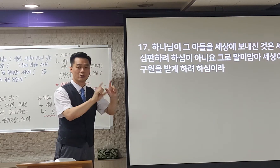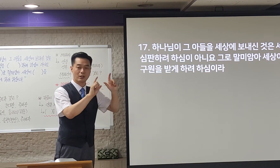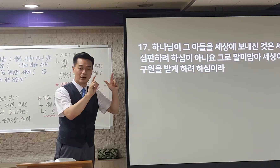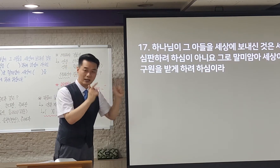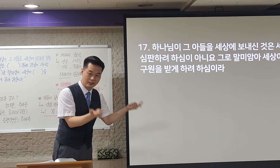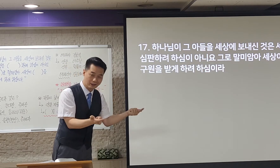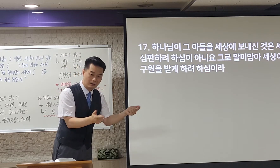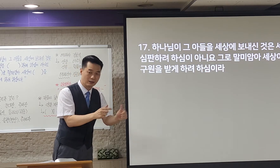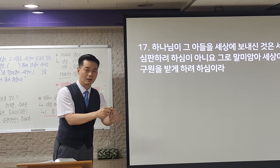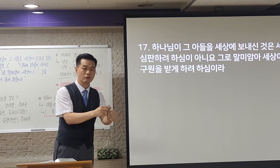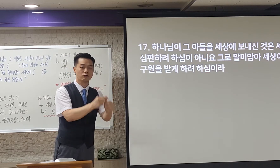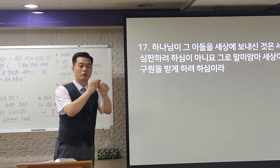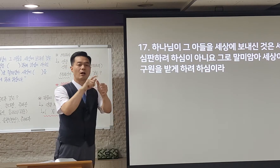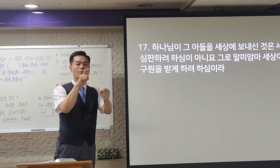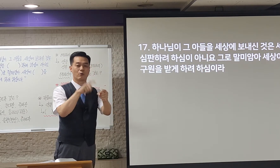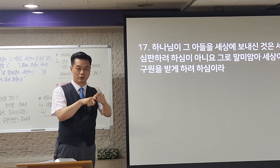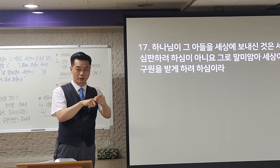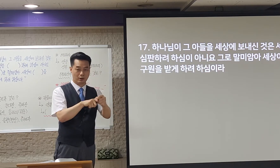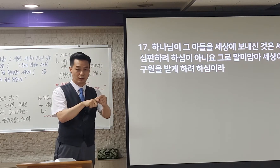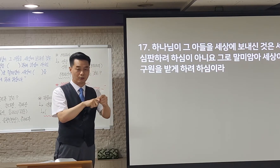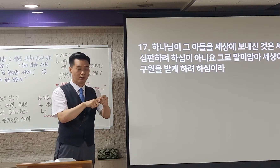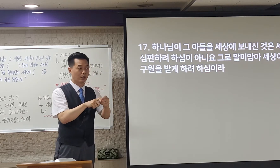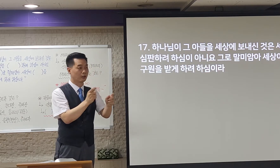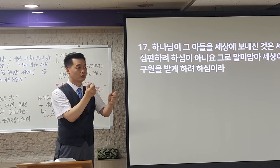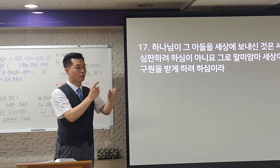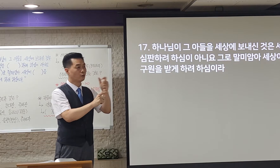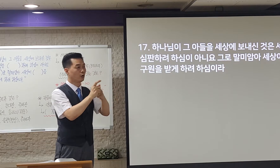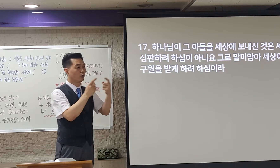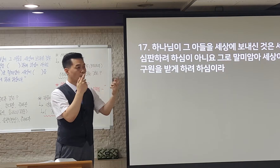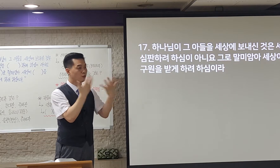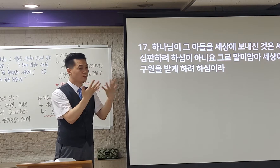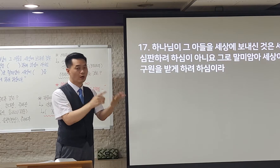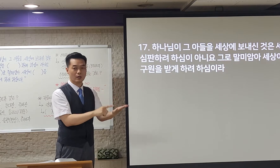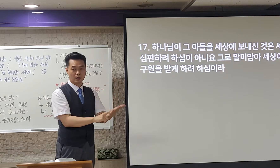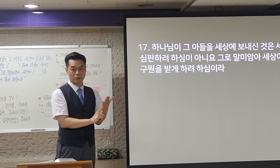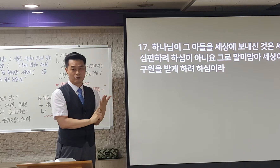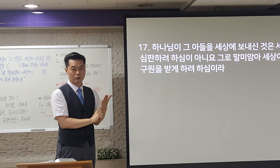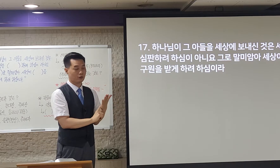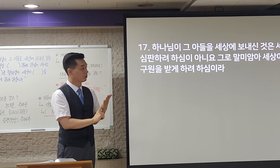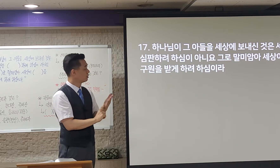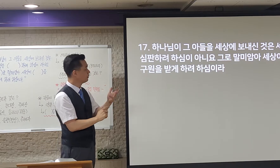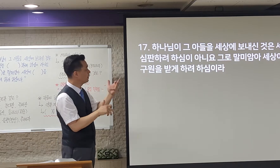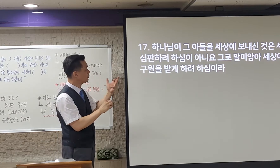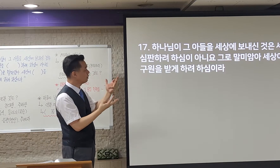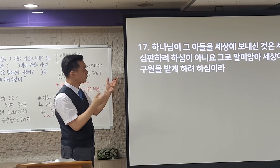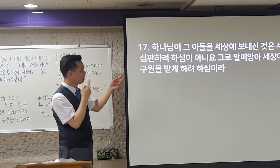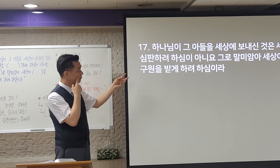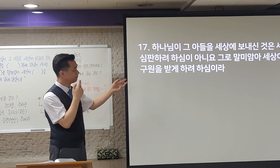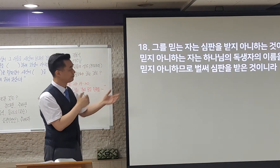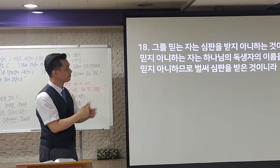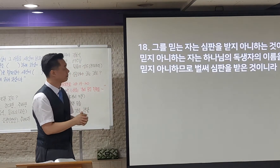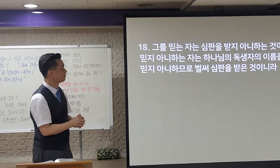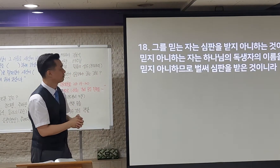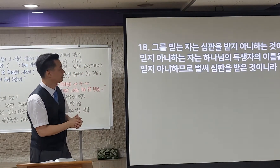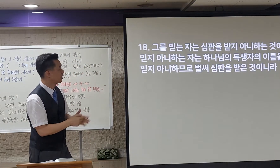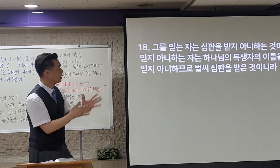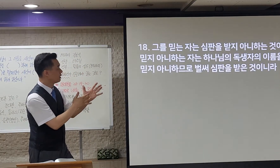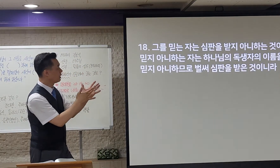목적이 아니라 구원하는 목적이다. 그러니까 조금 더 분명하게 나오는 거죠. 18절 보세요.